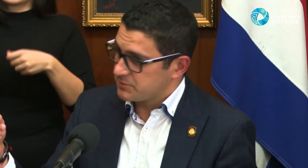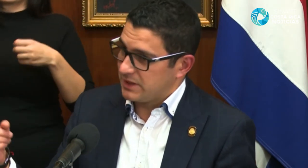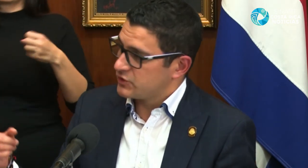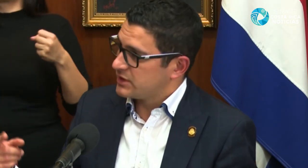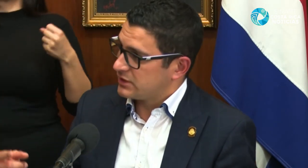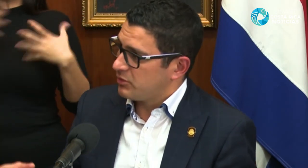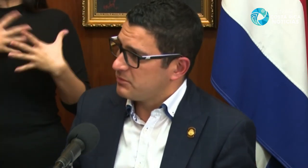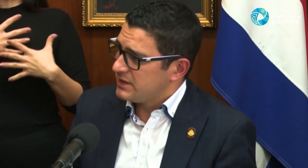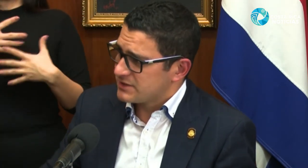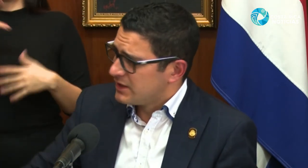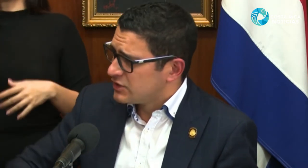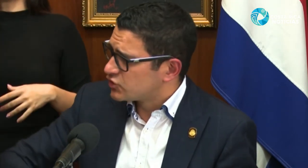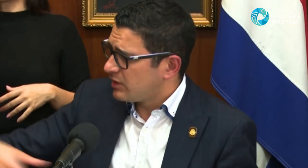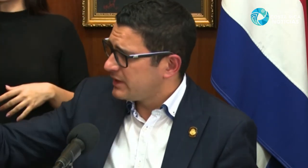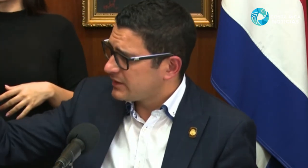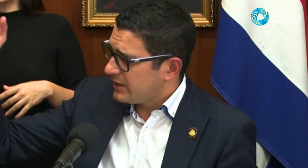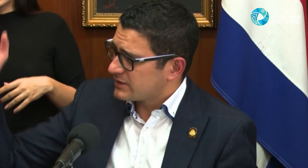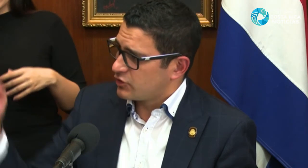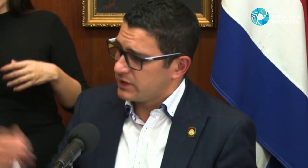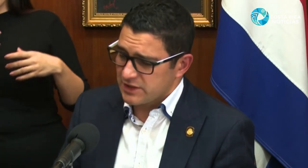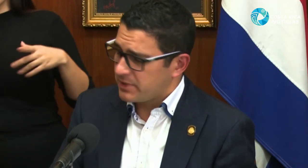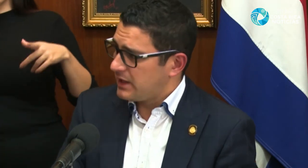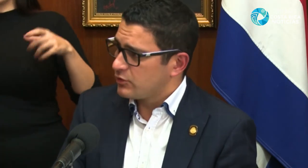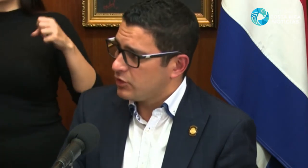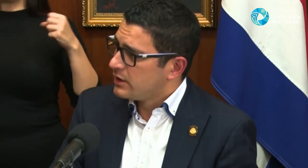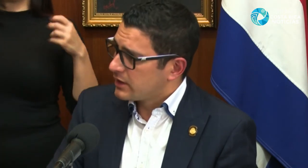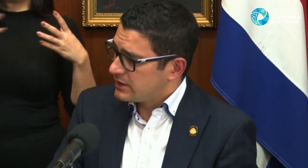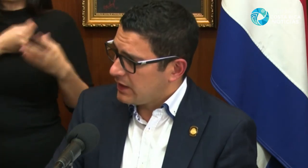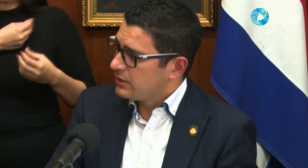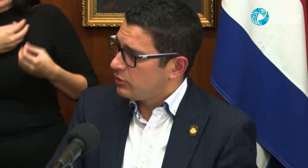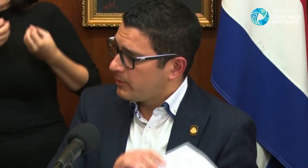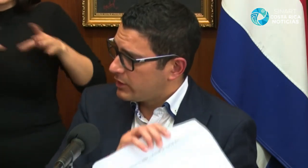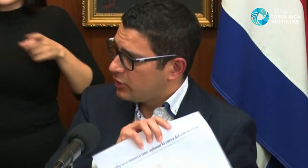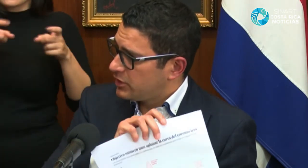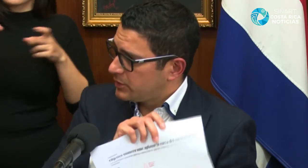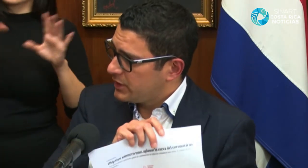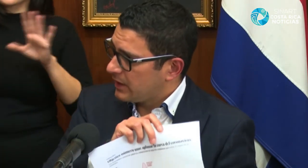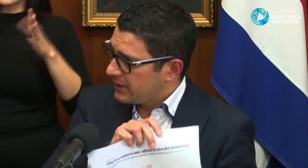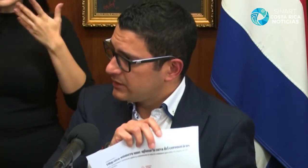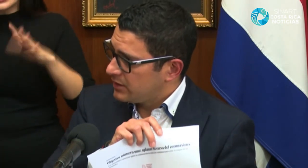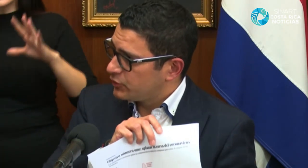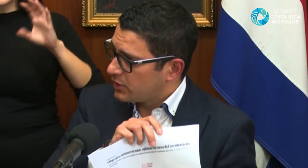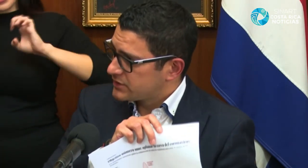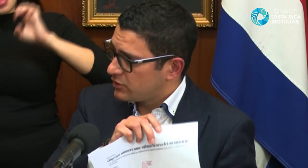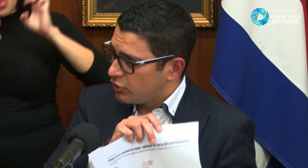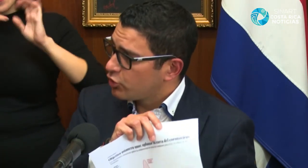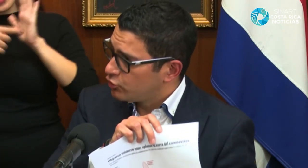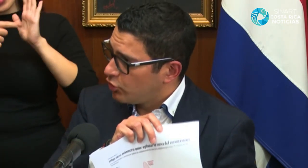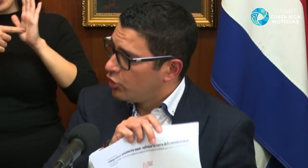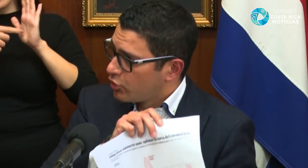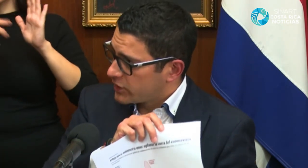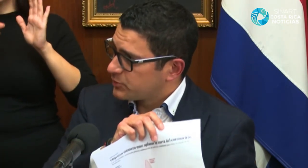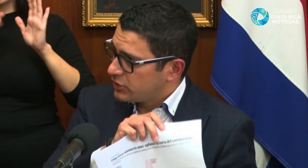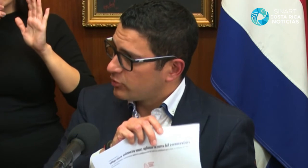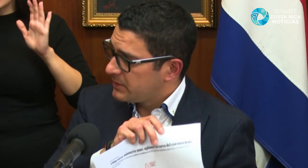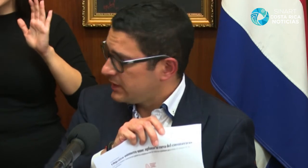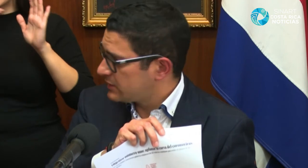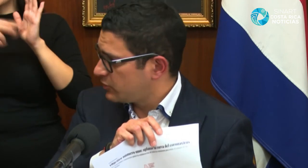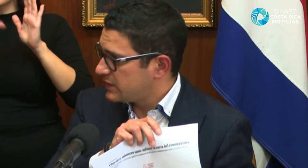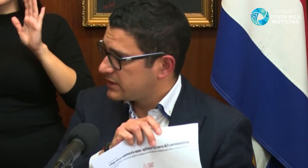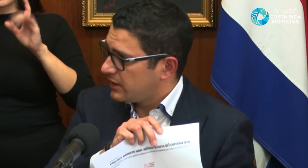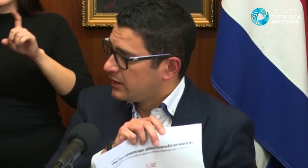pánico y esperamos que se tomen medidas sumamente extraordinarias para algo que ya, luego valorado epidemiológicamente, desde el punto de vista serológico, no corresponde